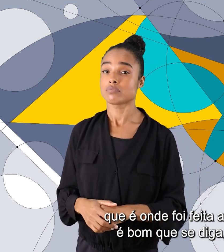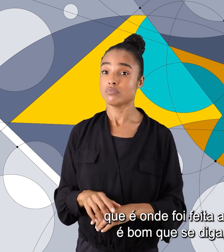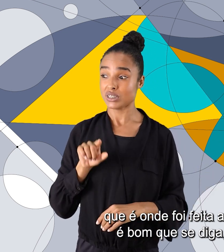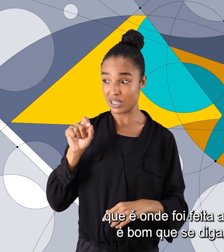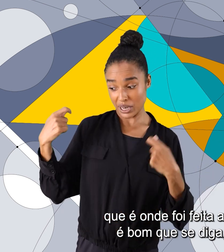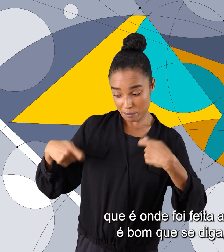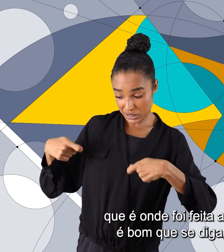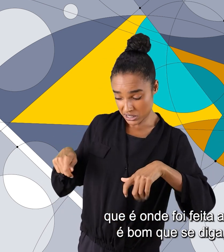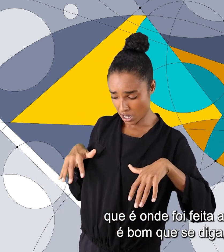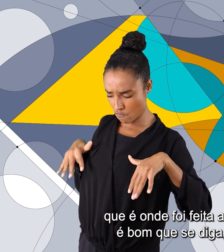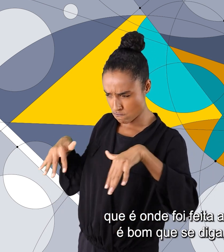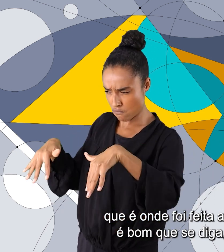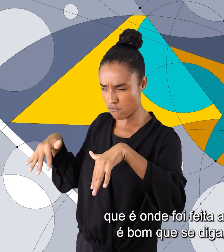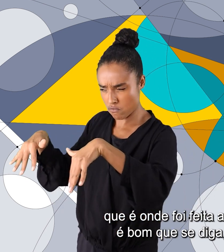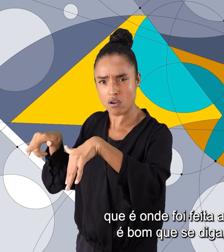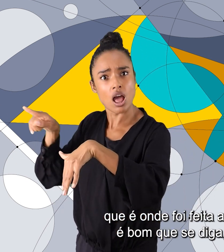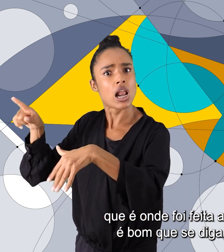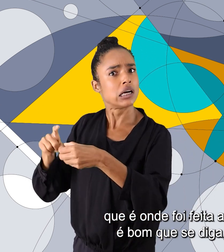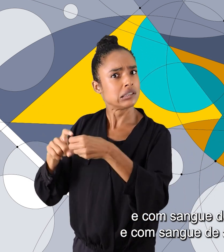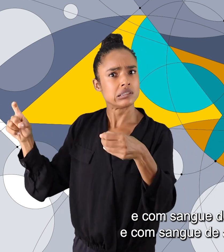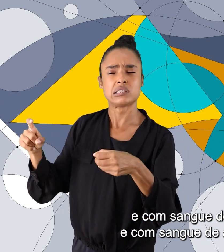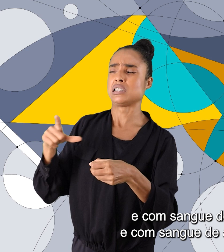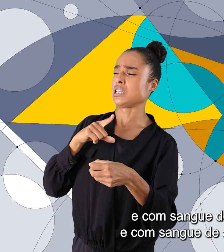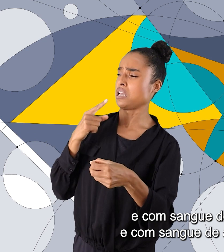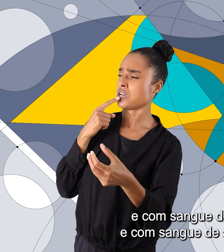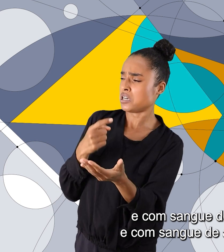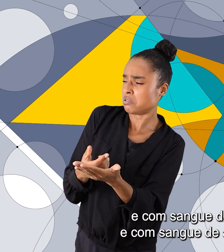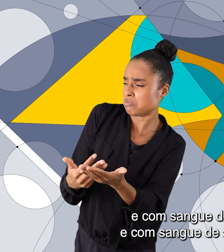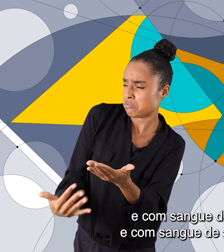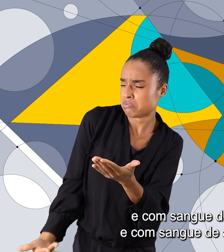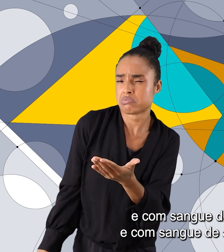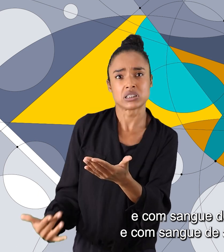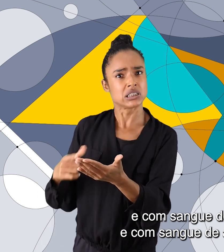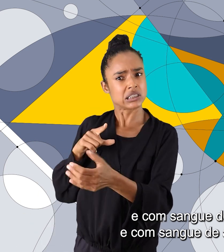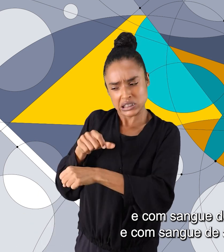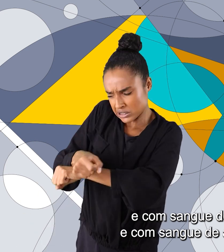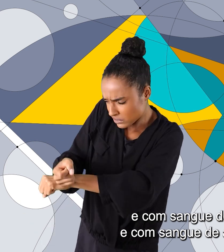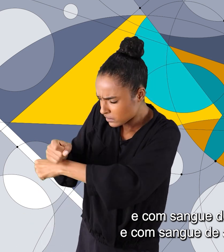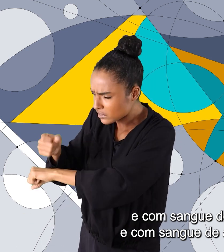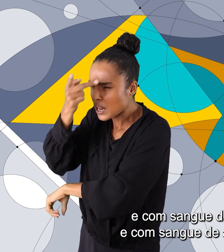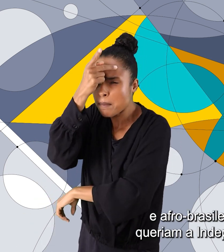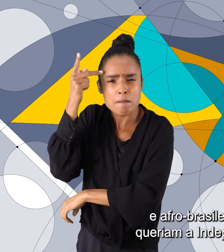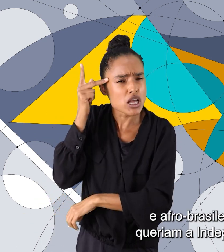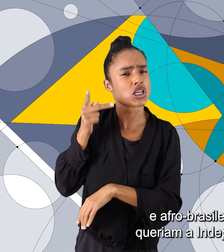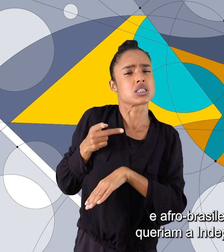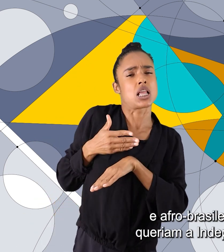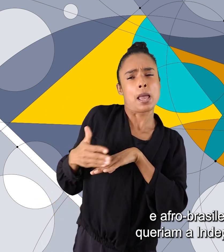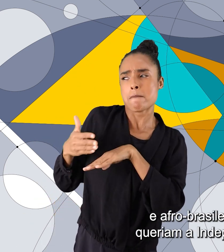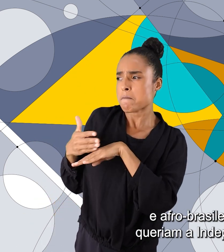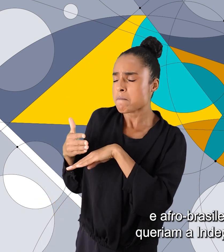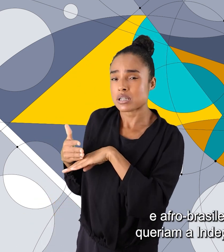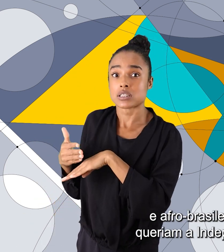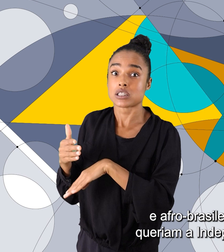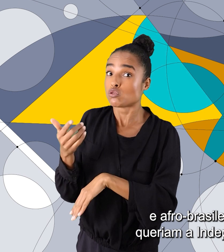feita a independência, é bom que se diga, com sangue, e com sangue de escravos, e com sangue de afro-mestiços e afro-brasileiros que